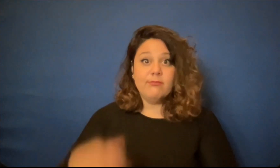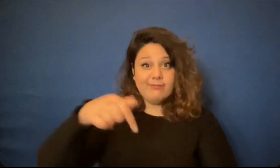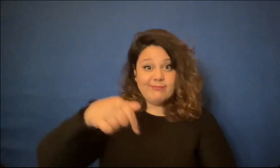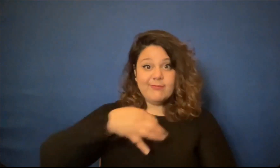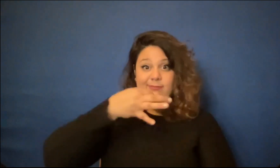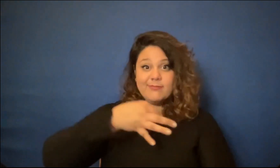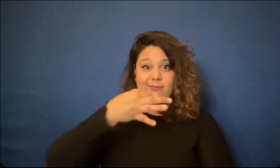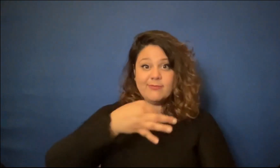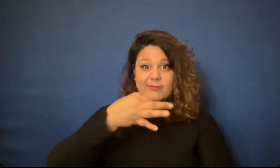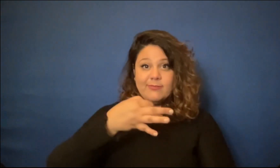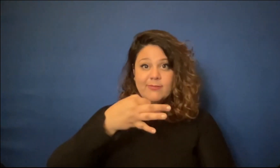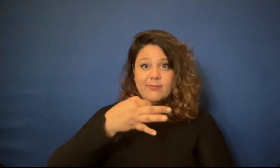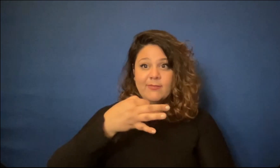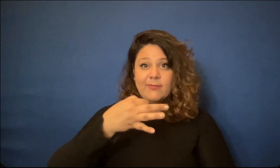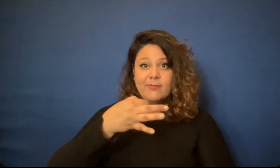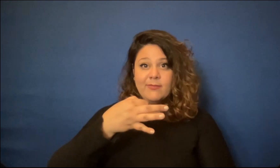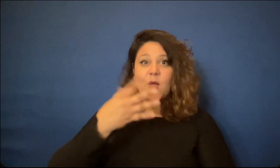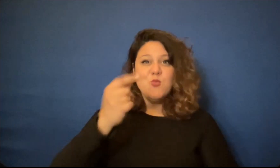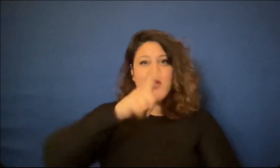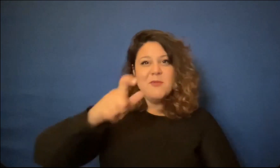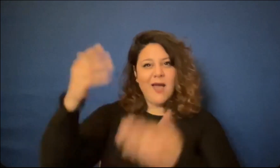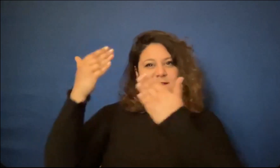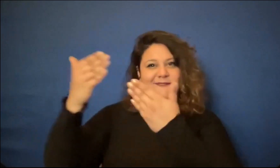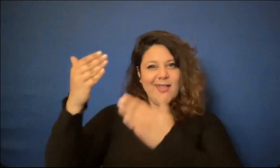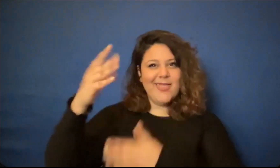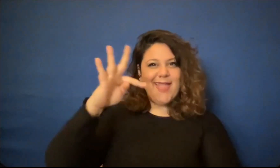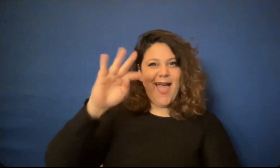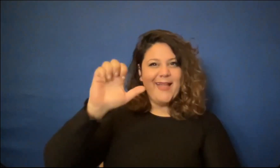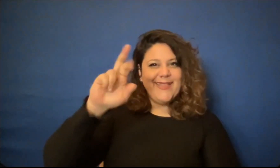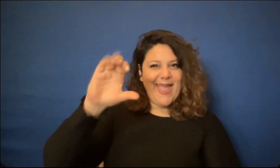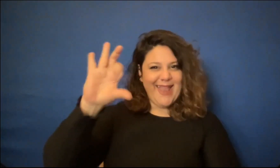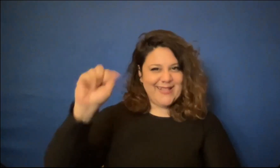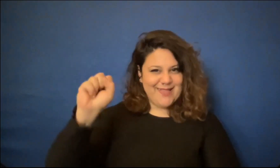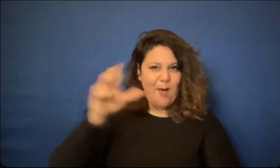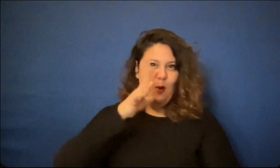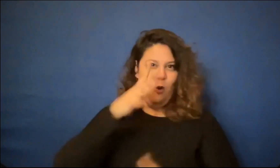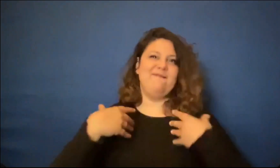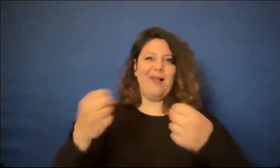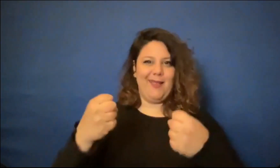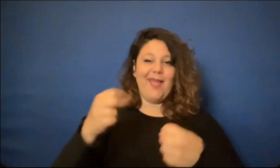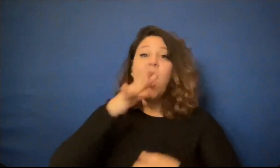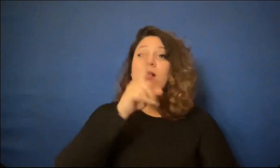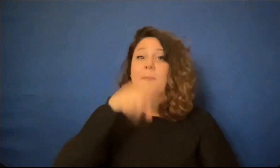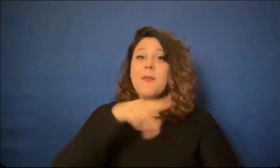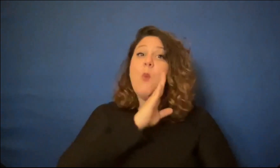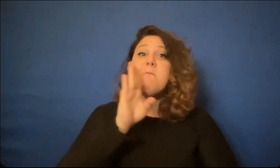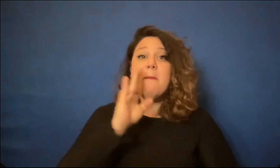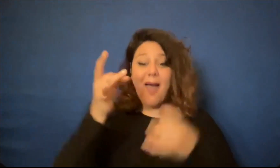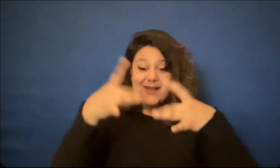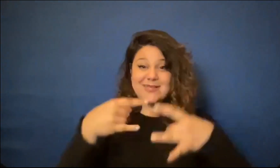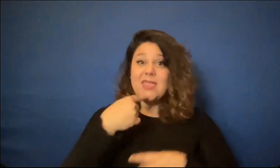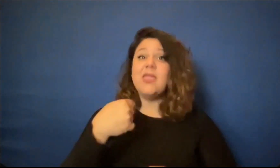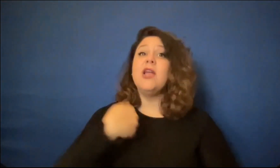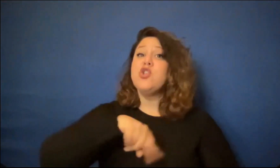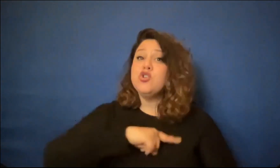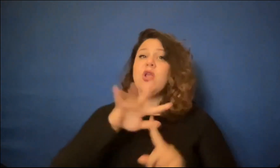felicitando a la valentía de Teresa. Y ahora hay una madre que nos está diciendo, dice, nosotros estamos en esta situación y nuestro